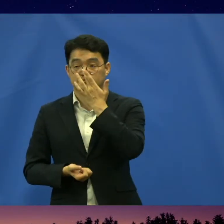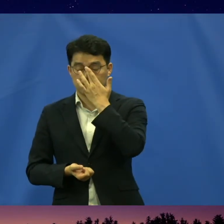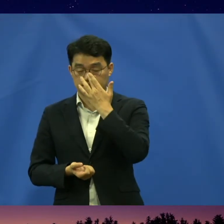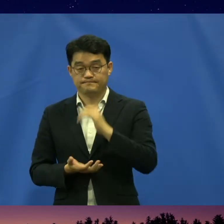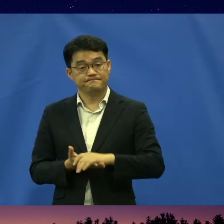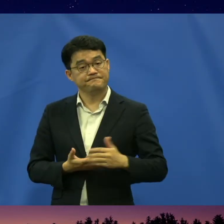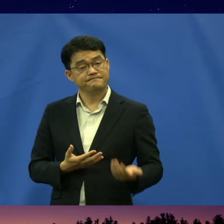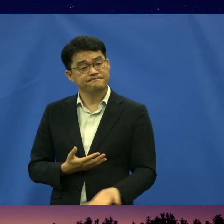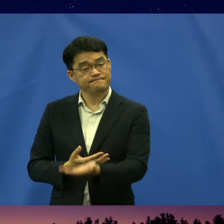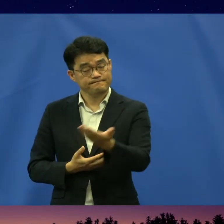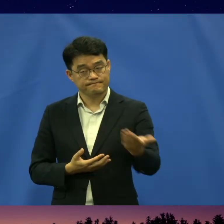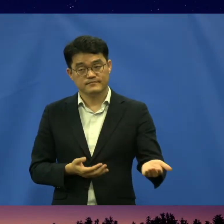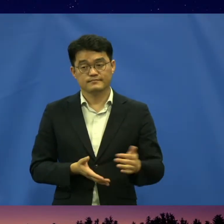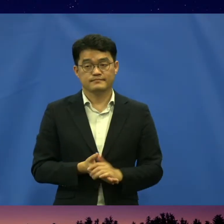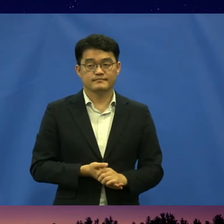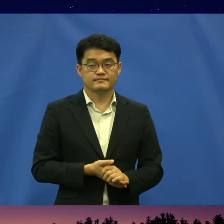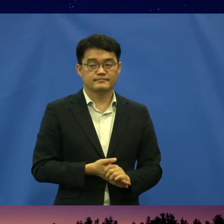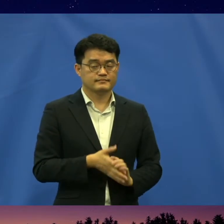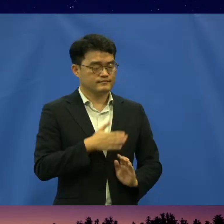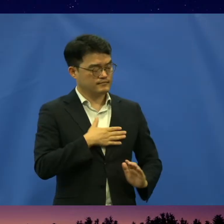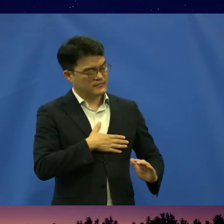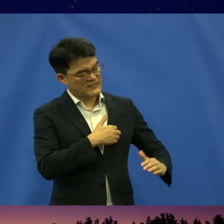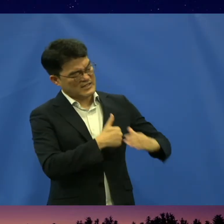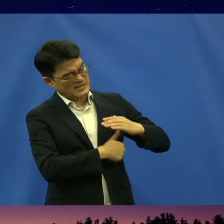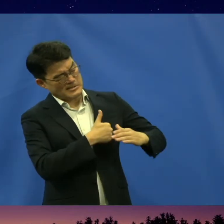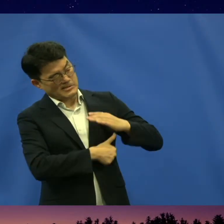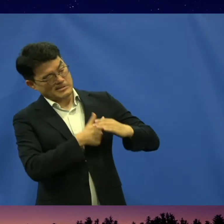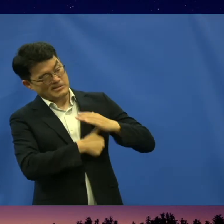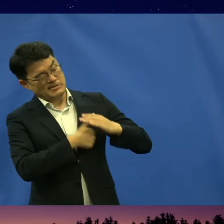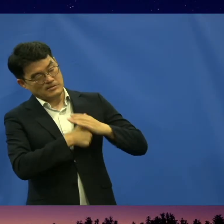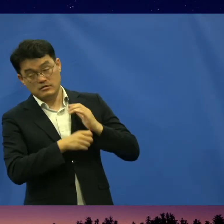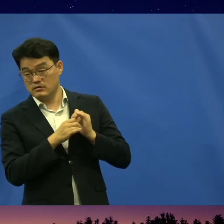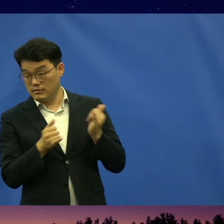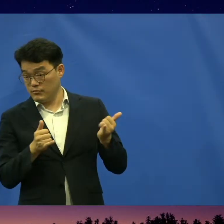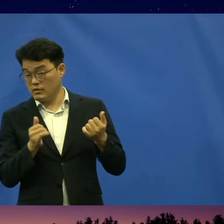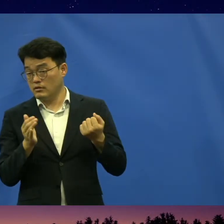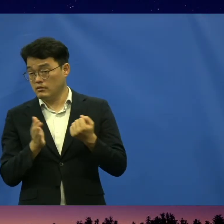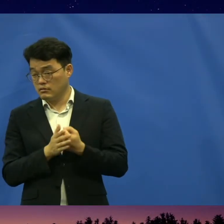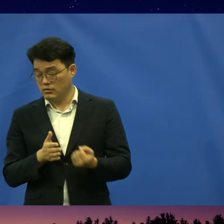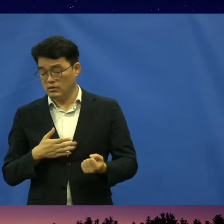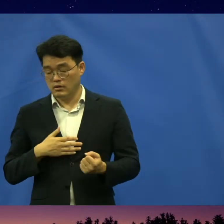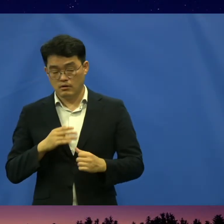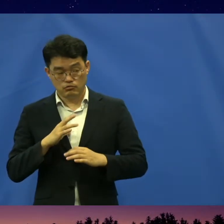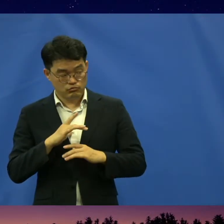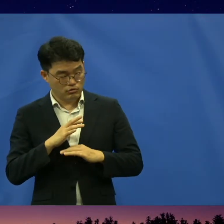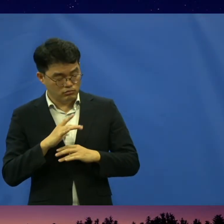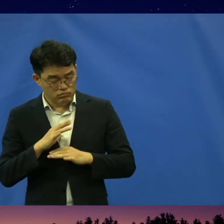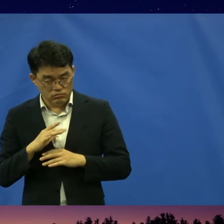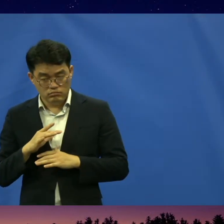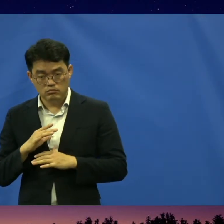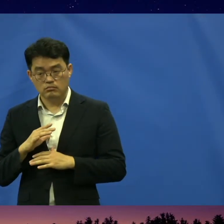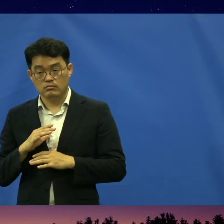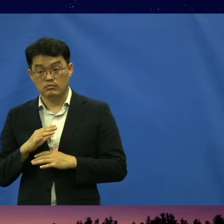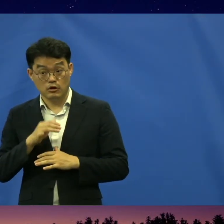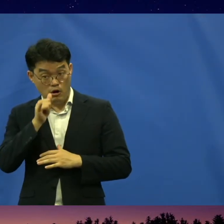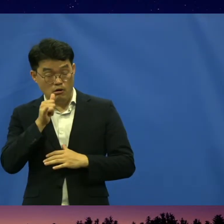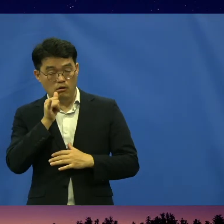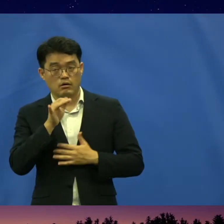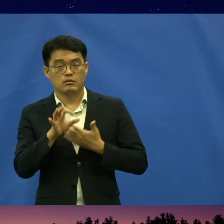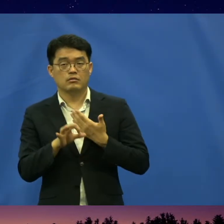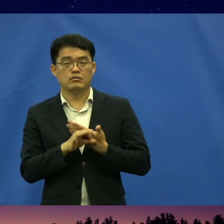여러분 자기를 죽이려고 하는 주변에 둘러싸여 있는 사람들로 인해 두려움이 찾아오면 어때요? 집중력을 잃어버립니다.